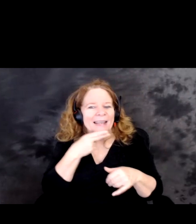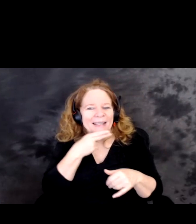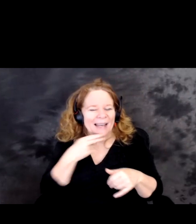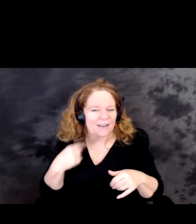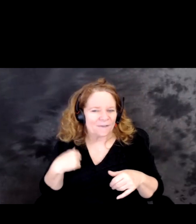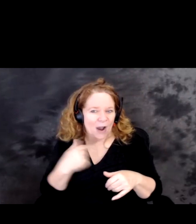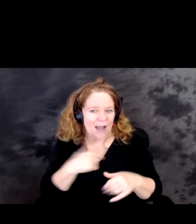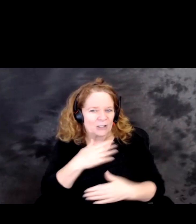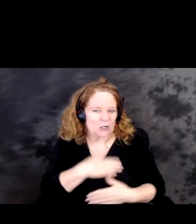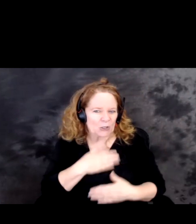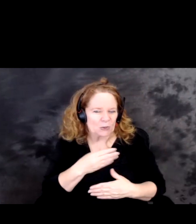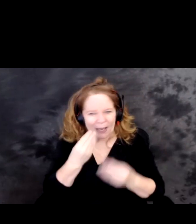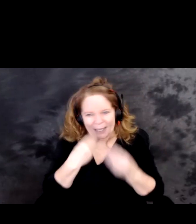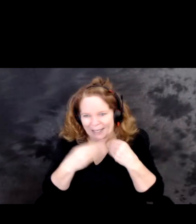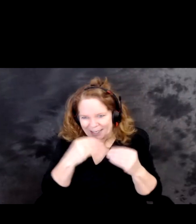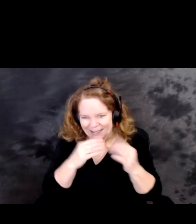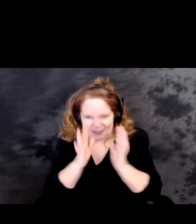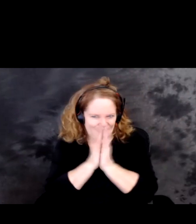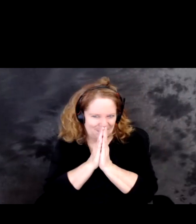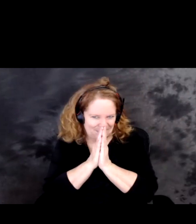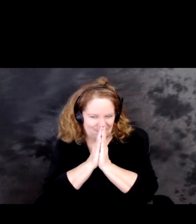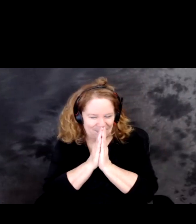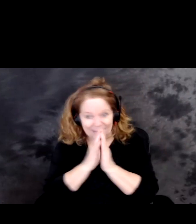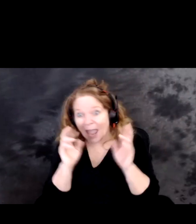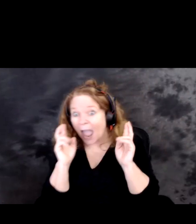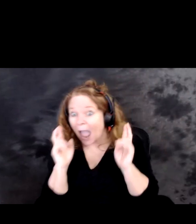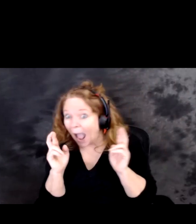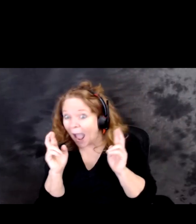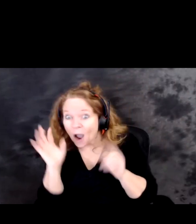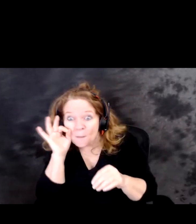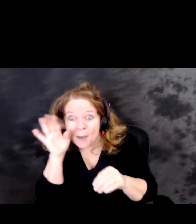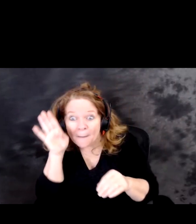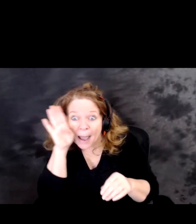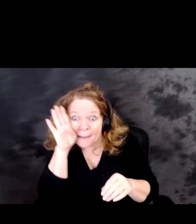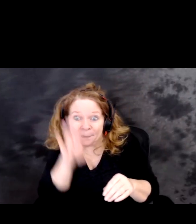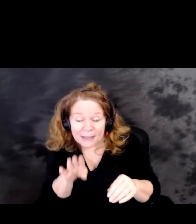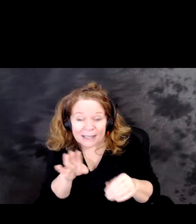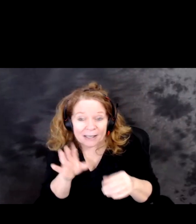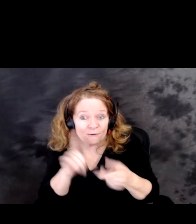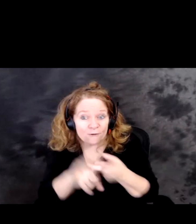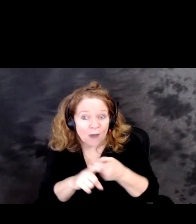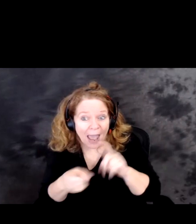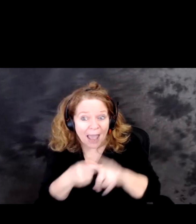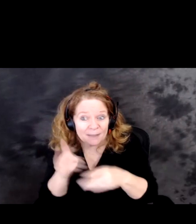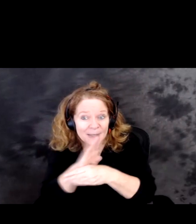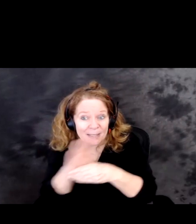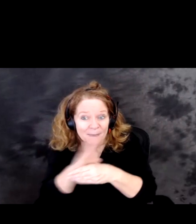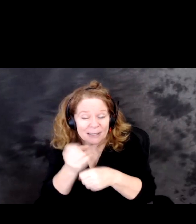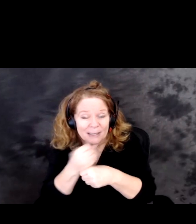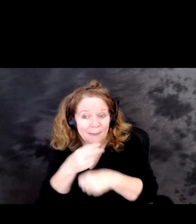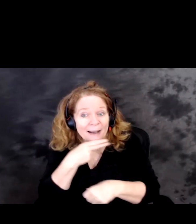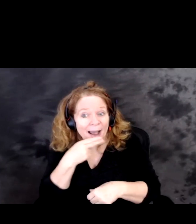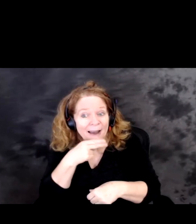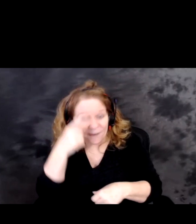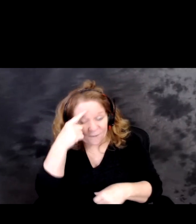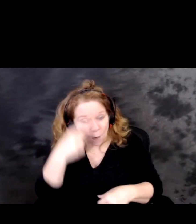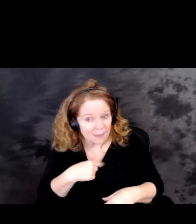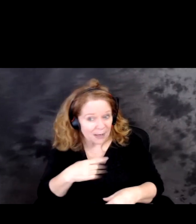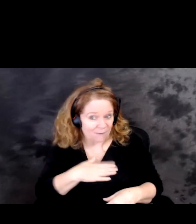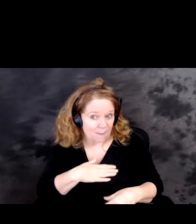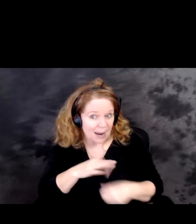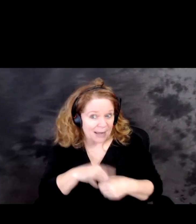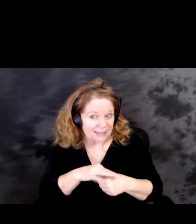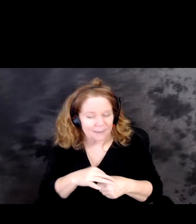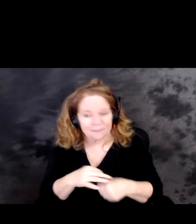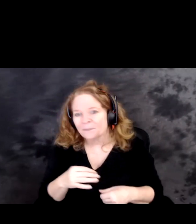que la princesa Peggy disfrute de ella? Espero que esas 5 abejitas amigas mías hayan estado ocupadas